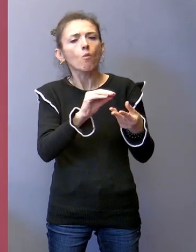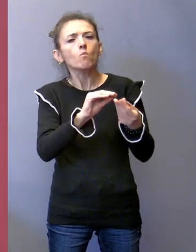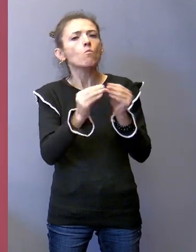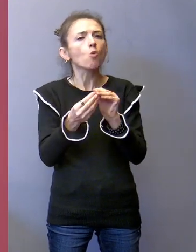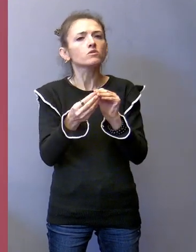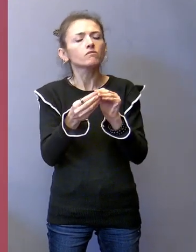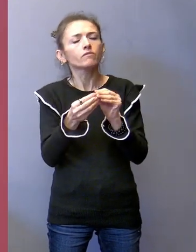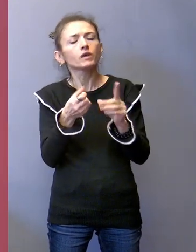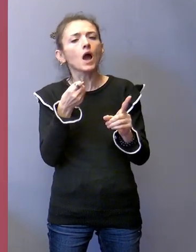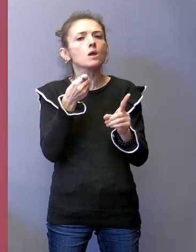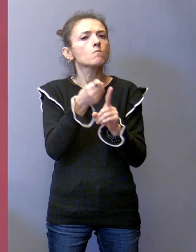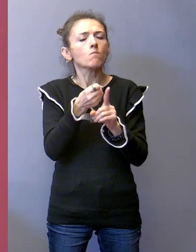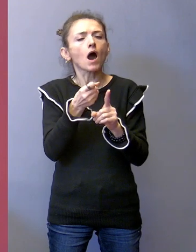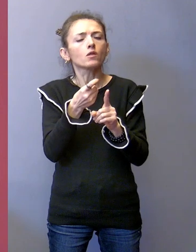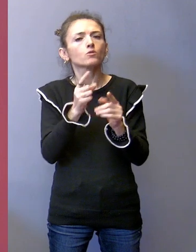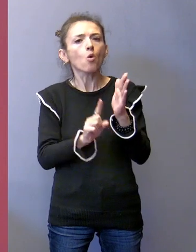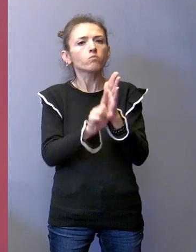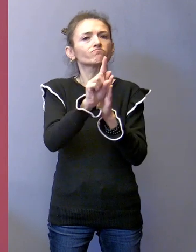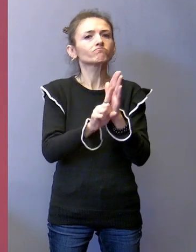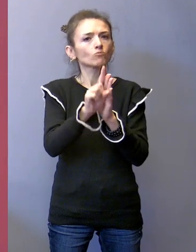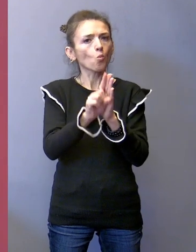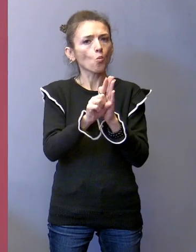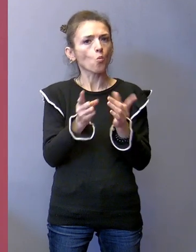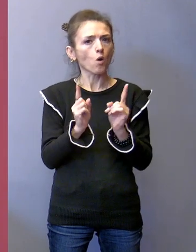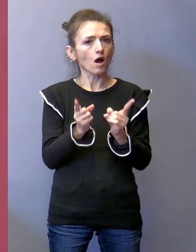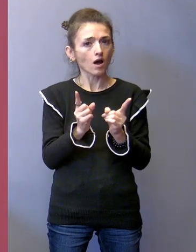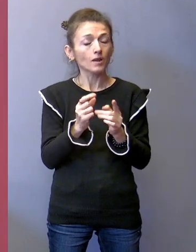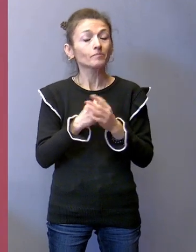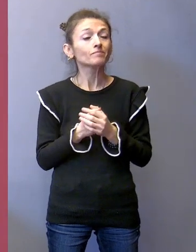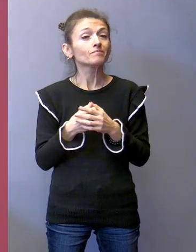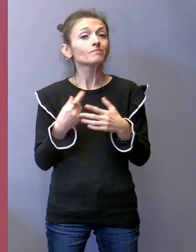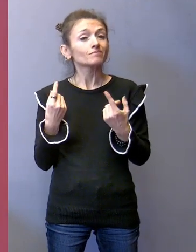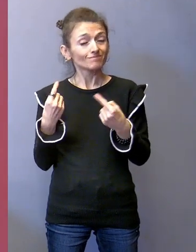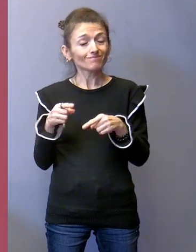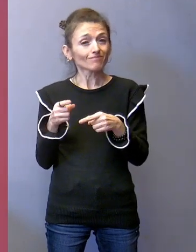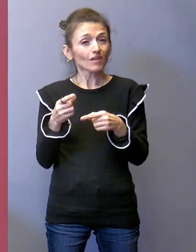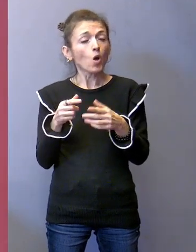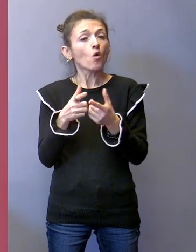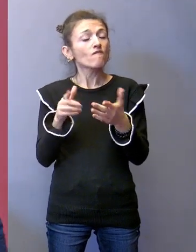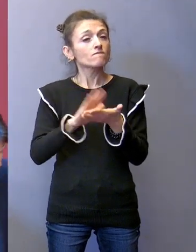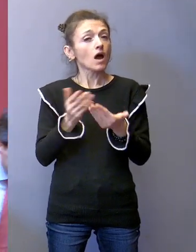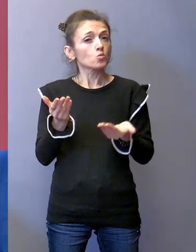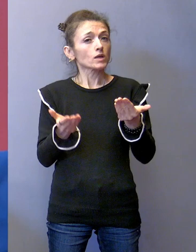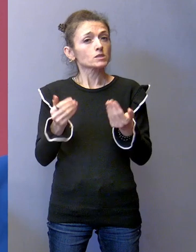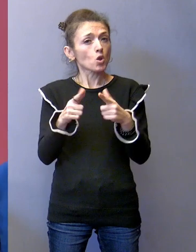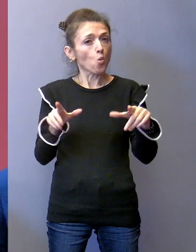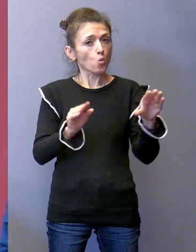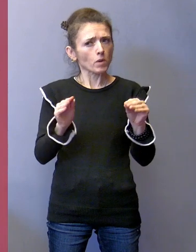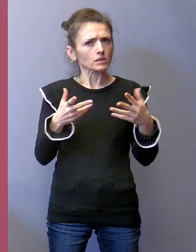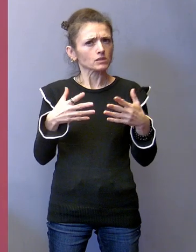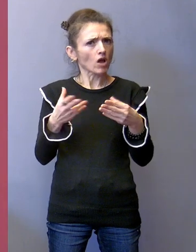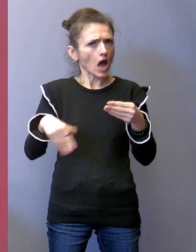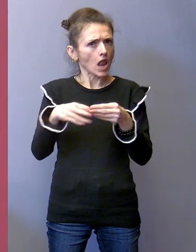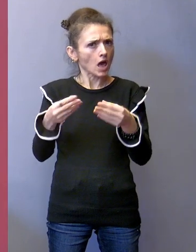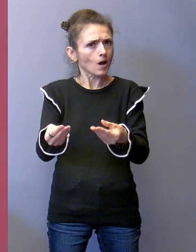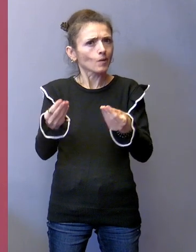relazione urbanistica e c'è stata consegnata e che è allegata in realtà oltre come